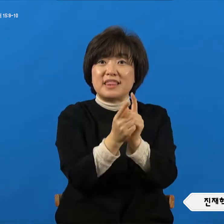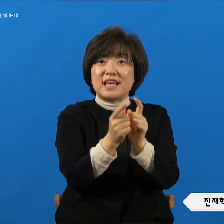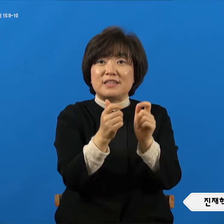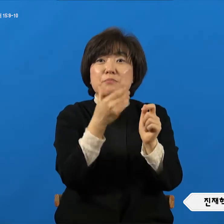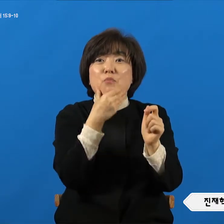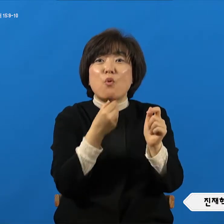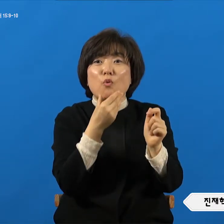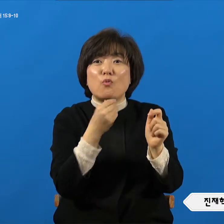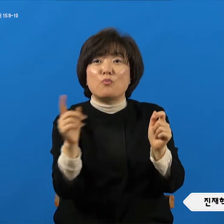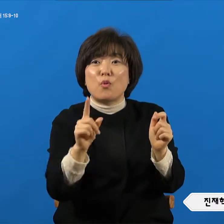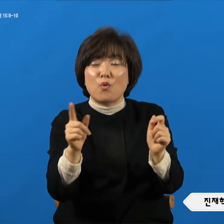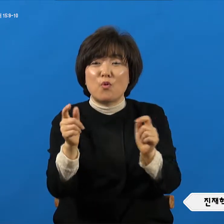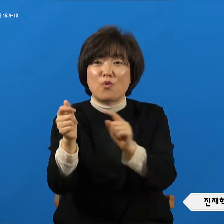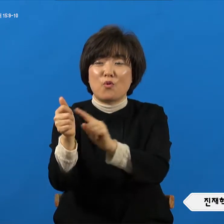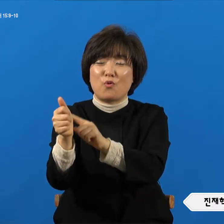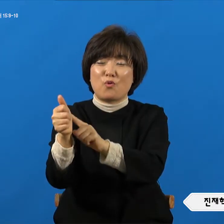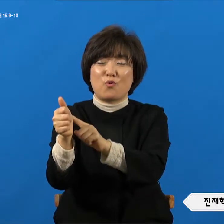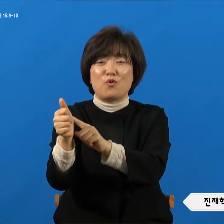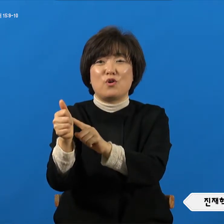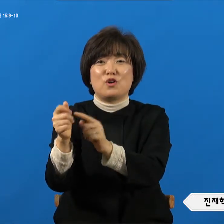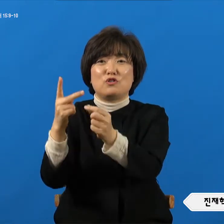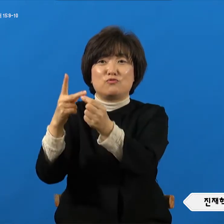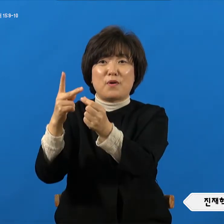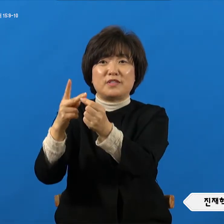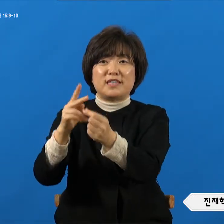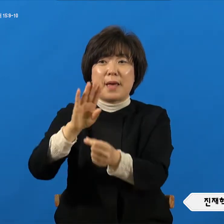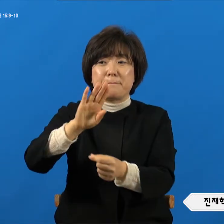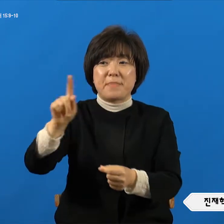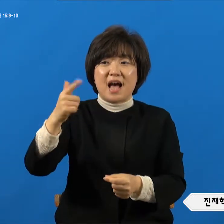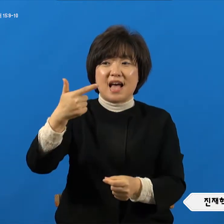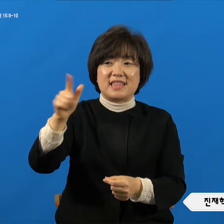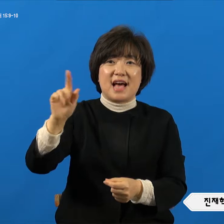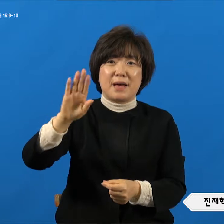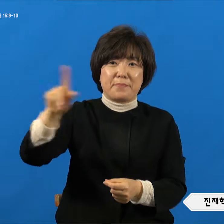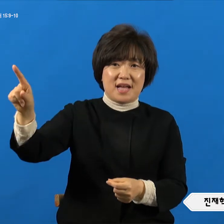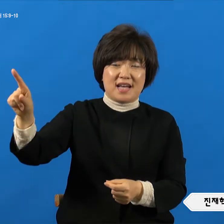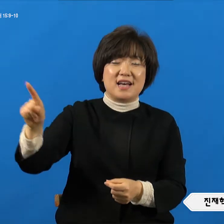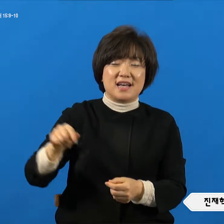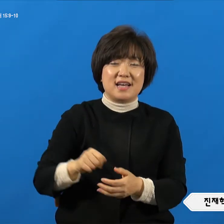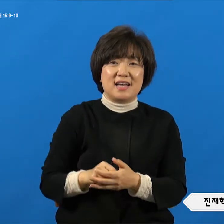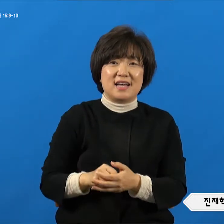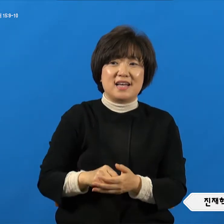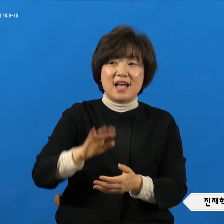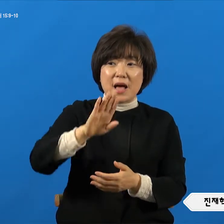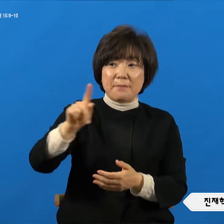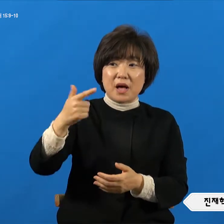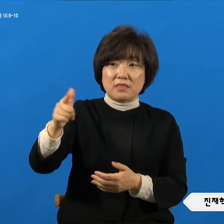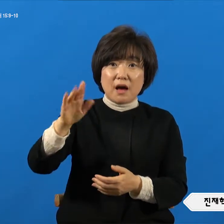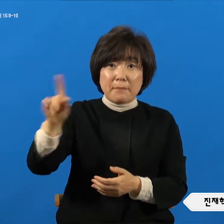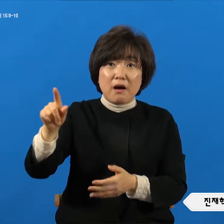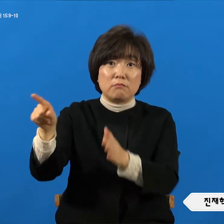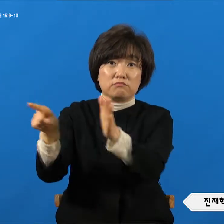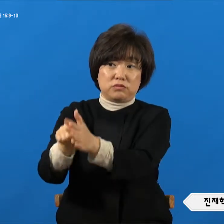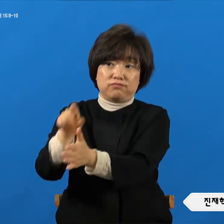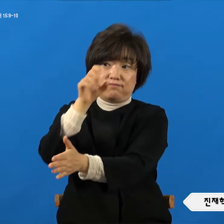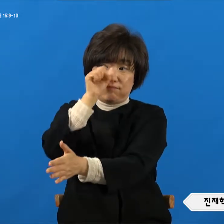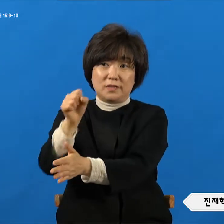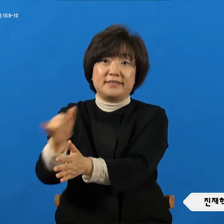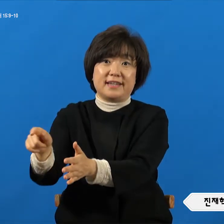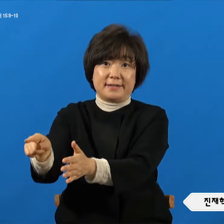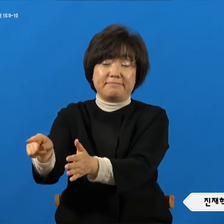있다면 저희는 바나바를 생각하지 않을 수 없습니다. 바나바는 믿음이 좋은